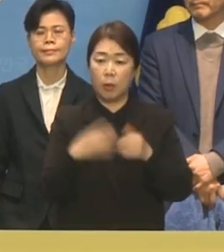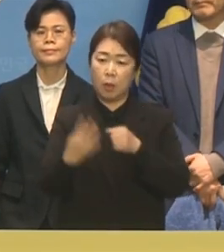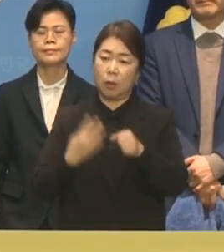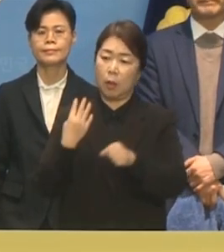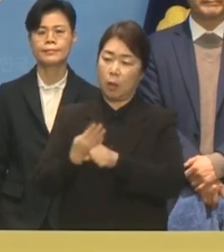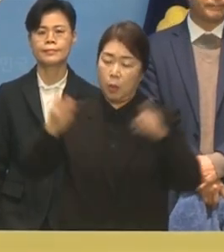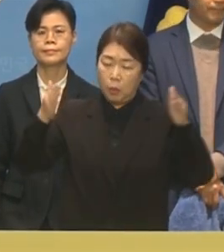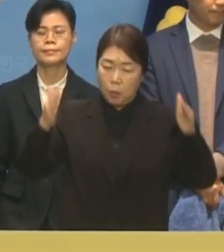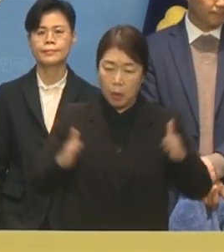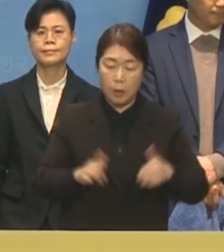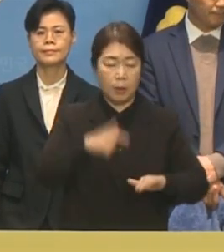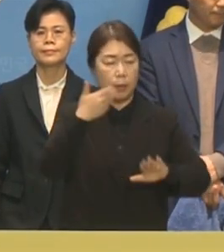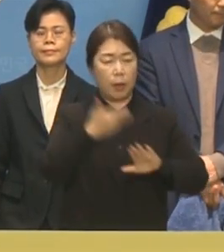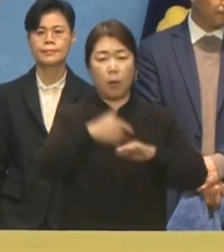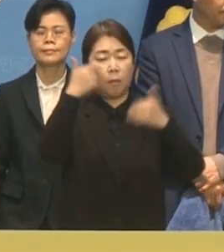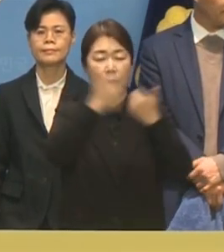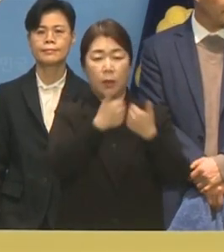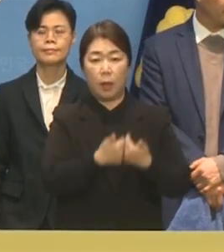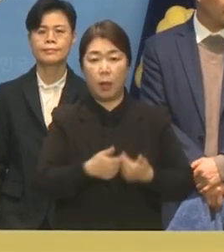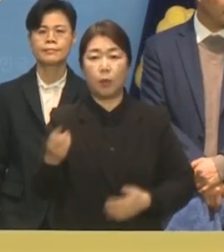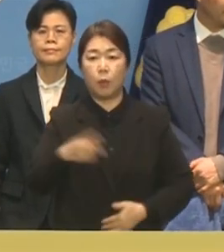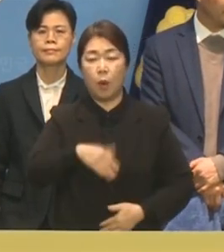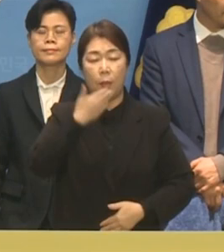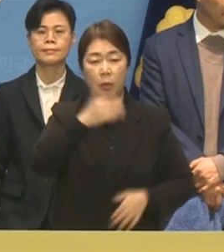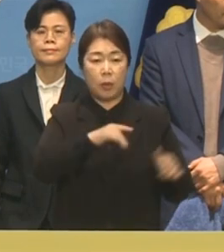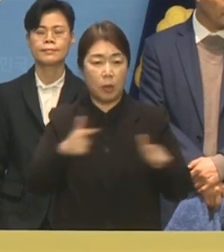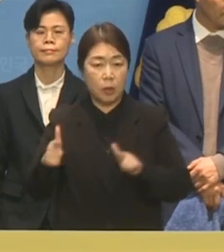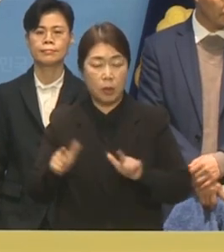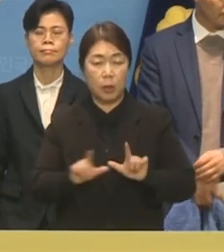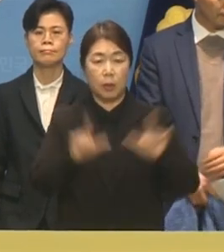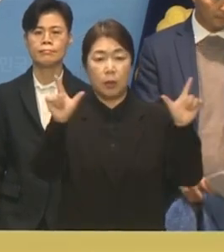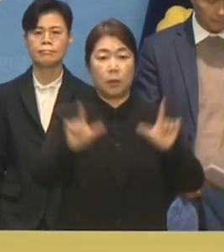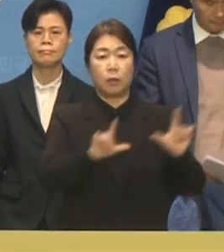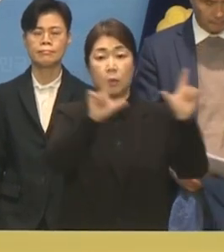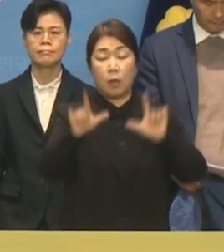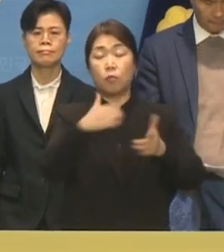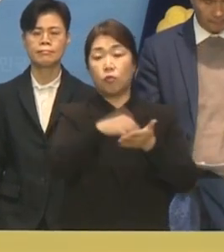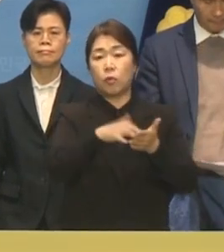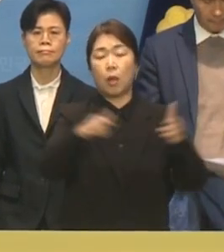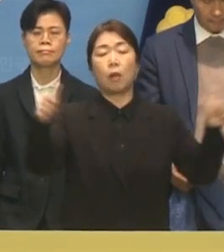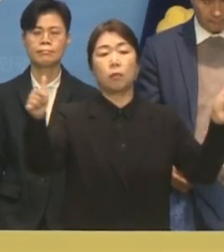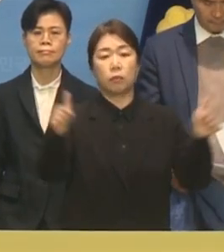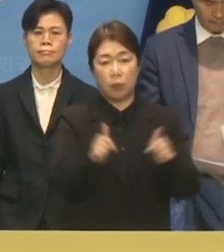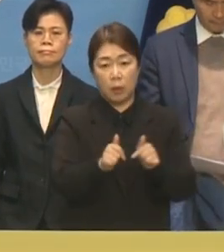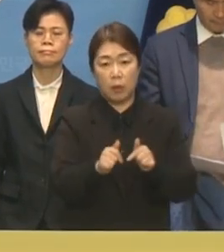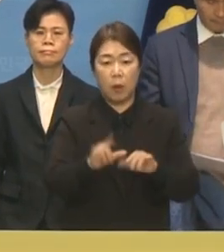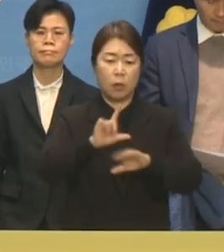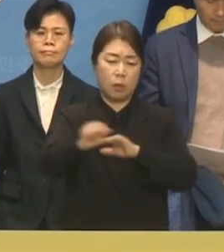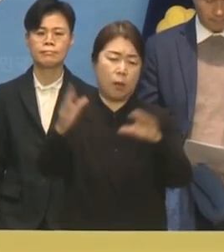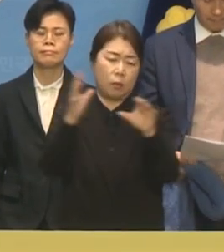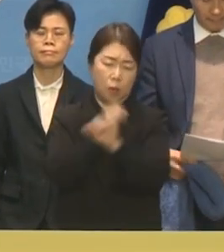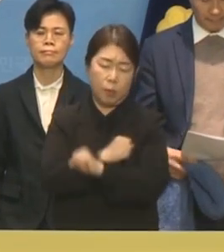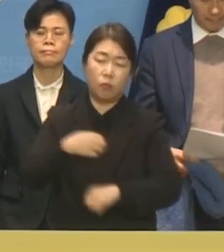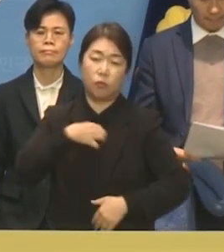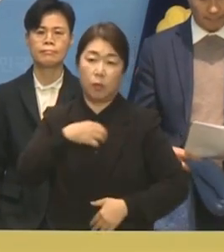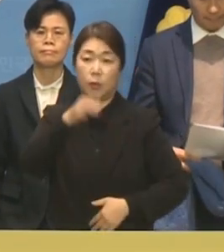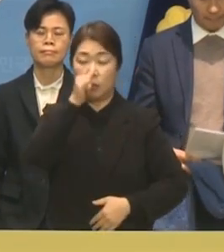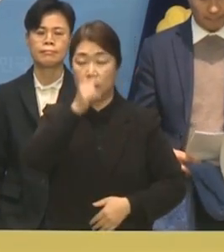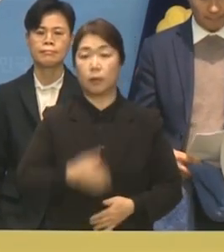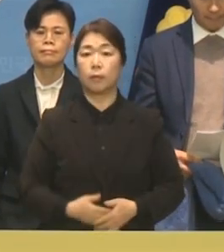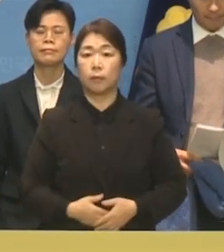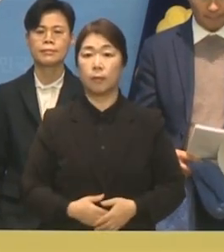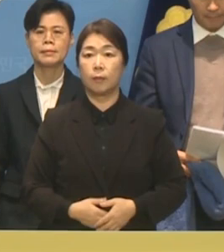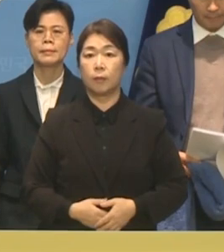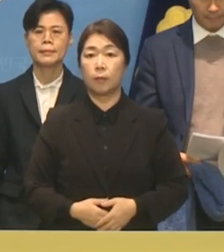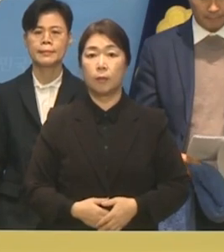태형 속에 양극화 위기, 먹거리 위기, 인구 감소와 지방 소멸 위기가 심화되고 시민의 삶은 더욱